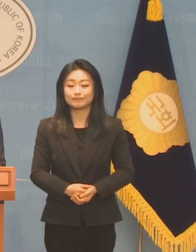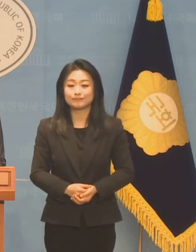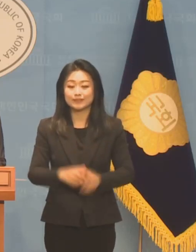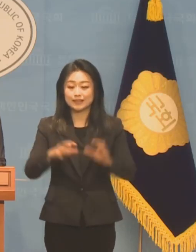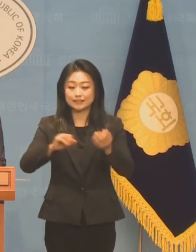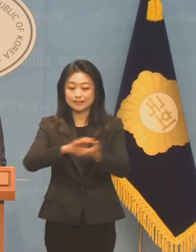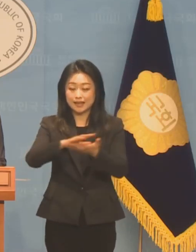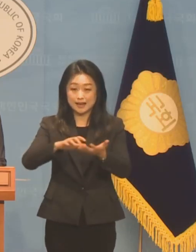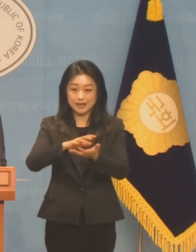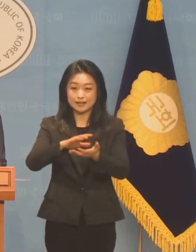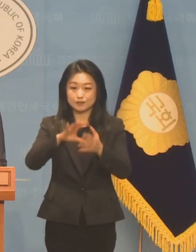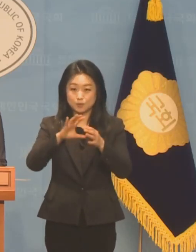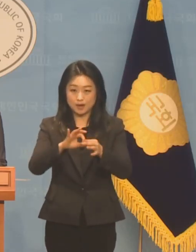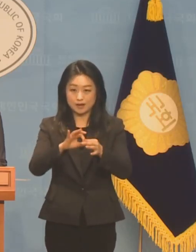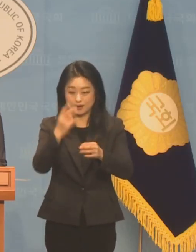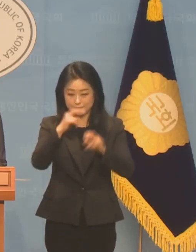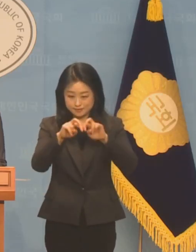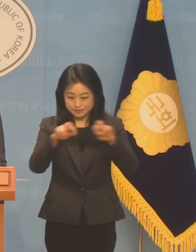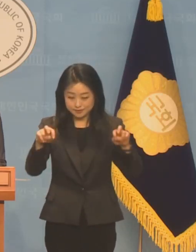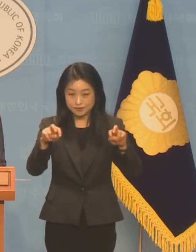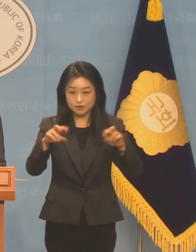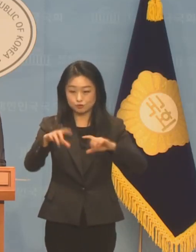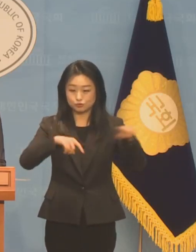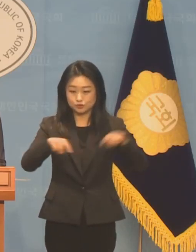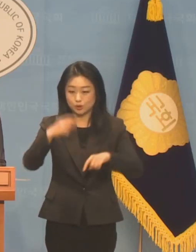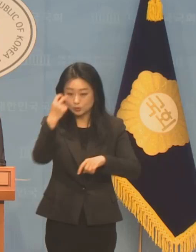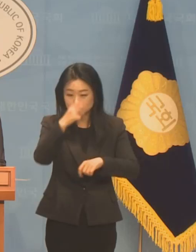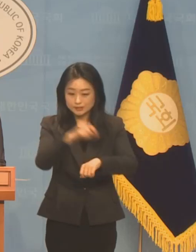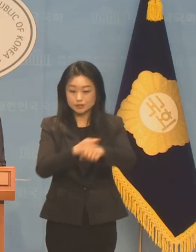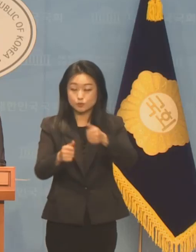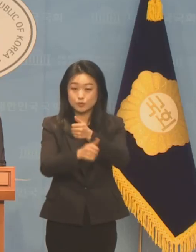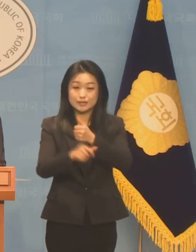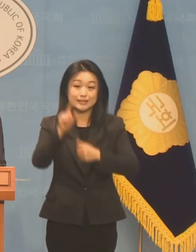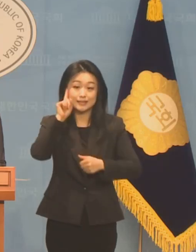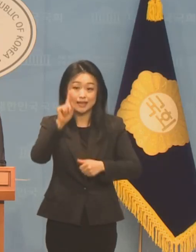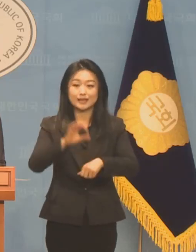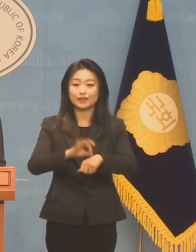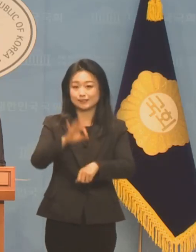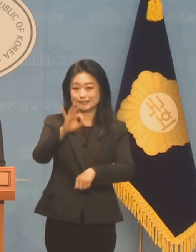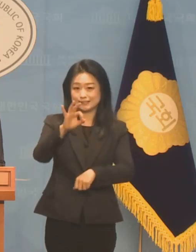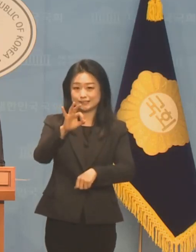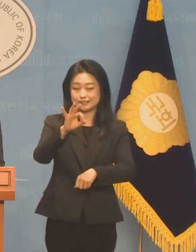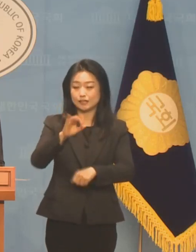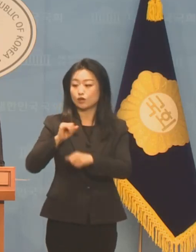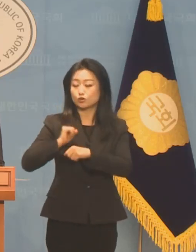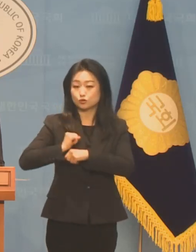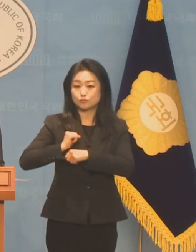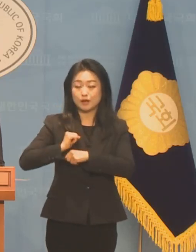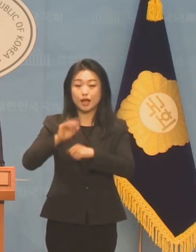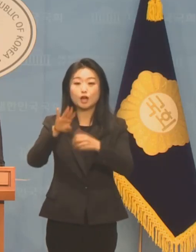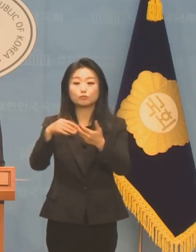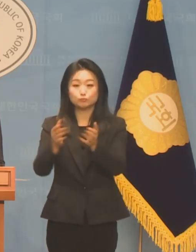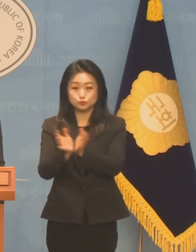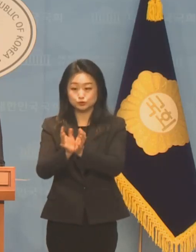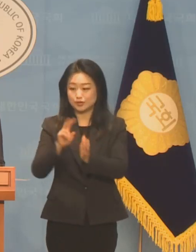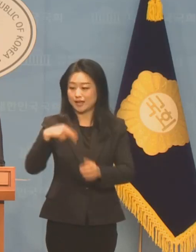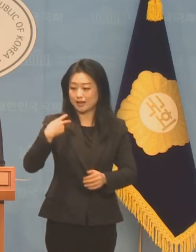내란 혐의 진상규명 국정조사특위는 내일 14일 오전 10시 국방부,